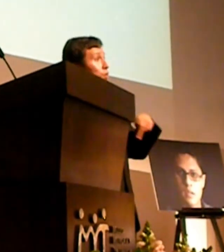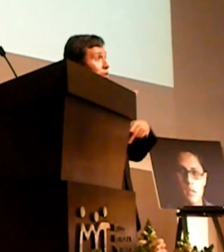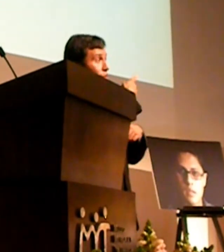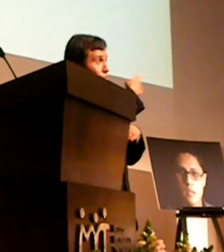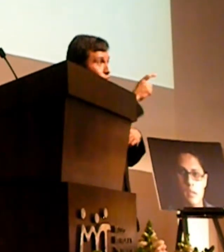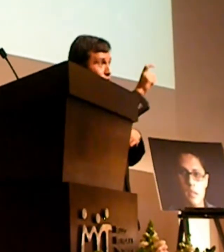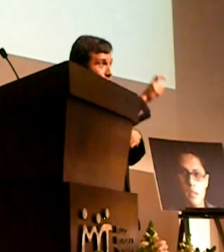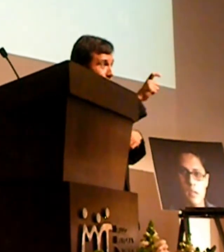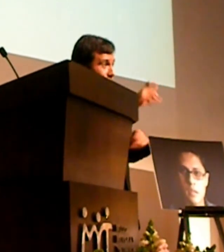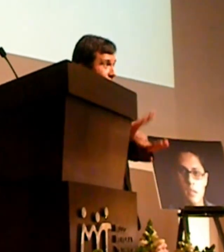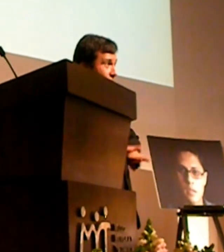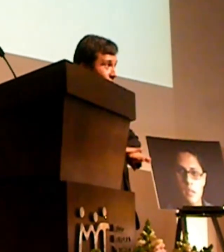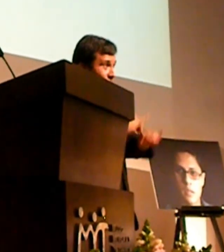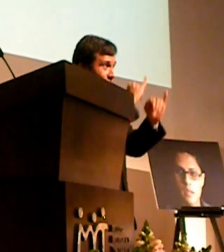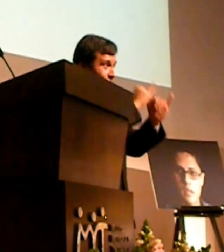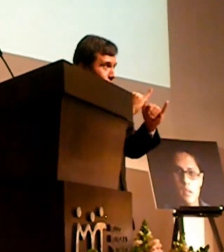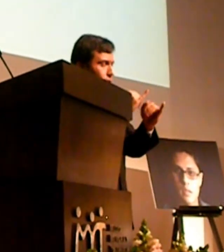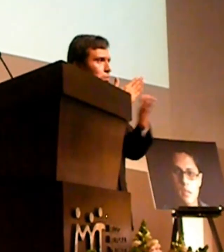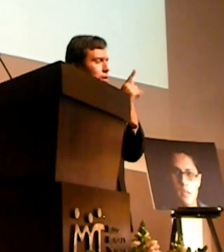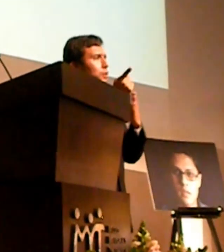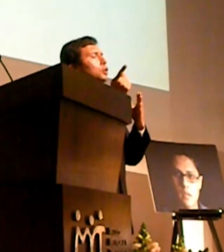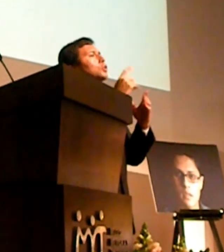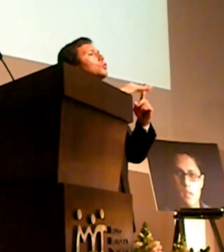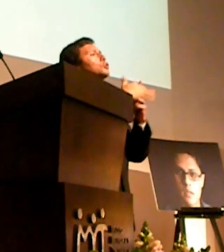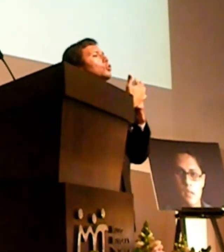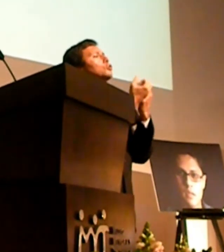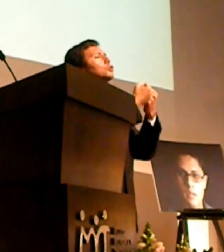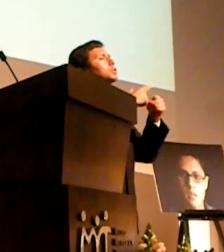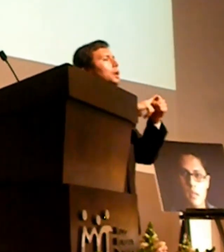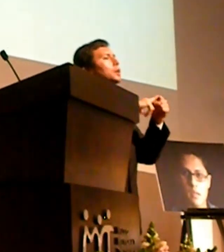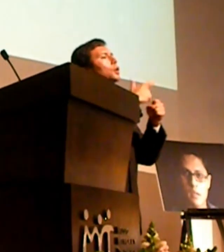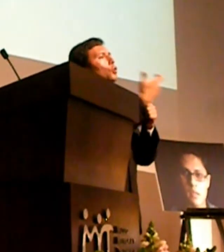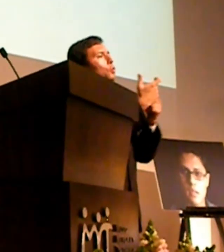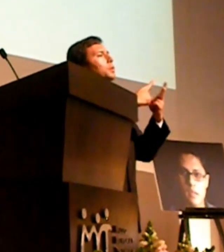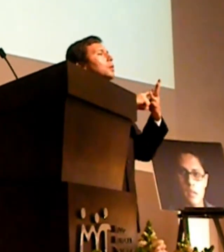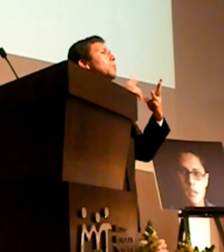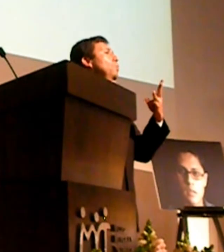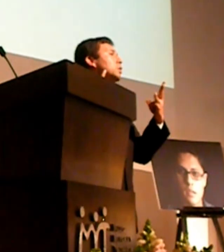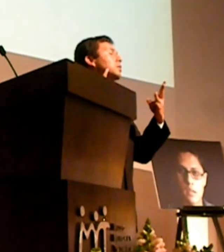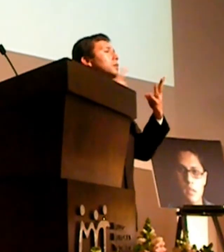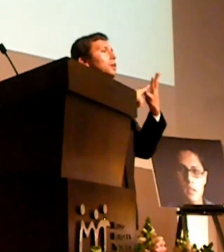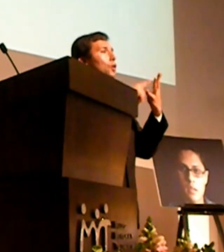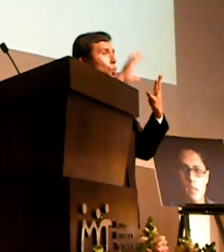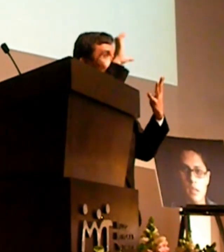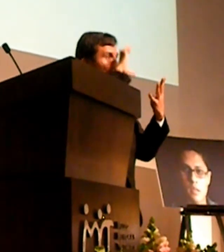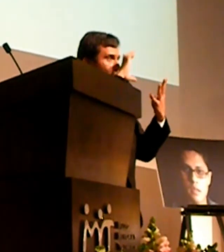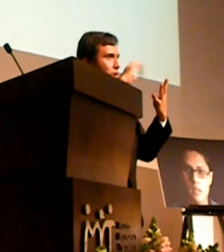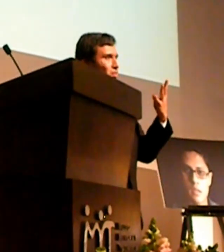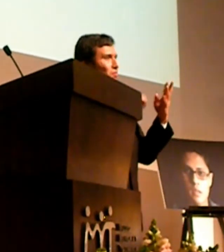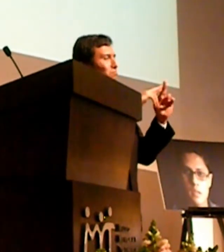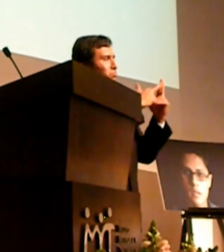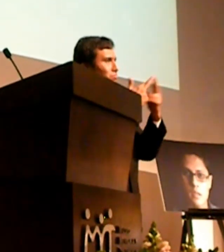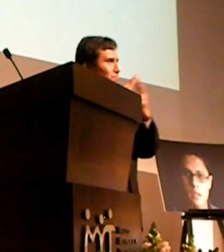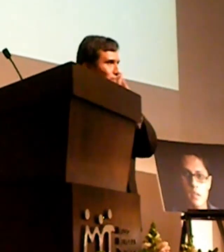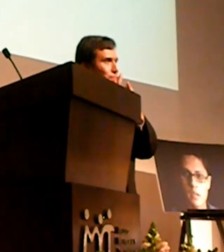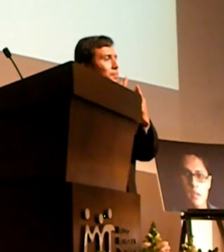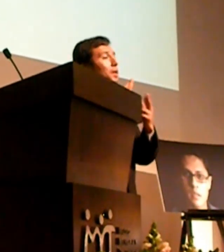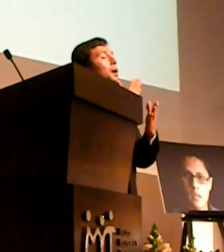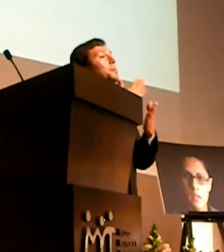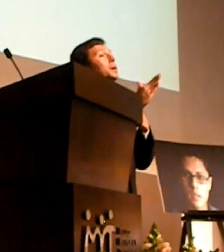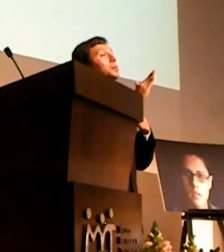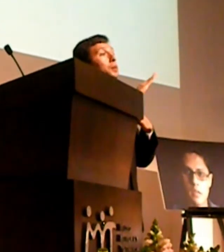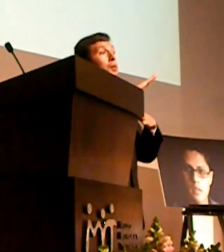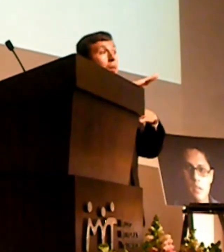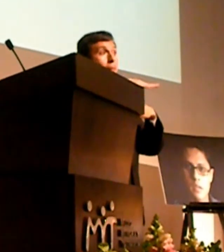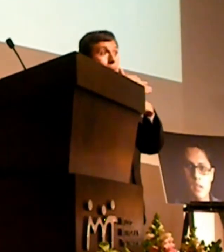personas, sino en las condiciones sociales, económicas, políticas y culturales que las vulneran. Incluir en la nueva